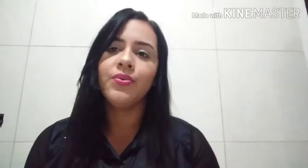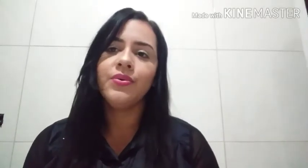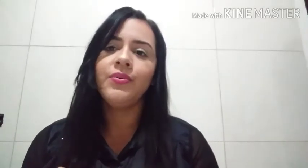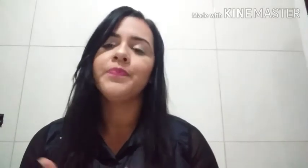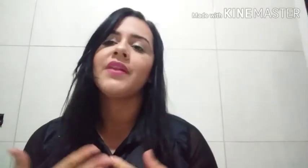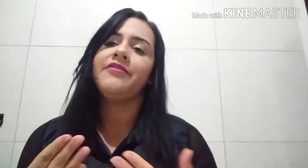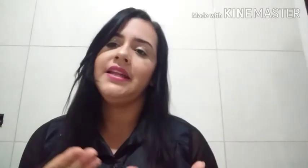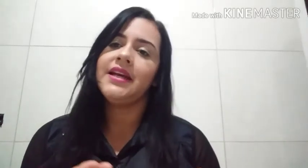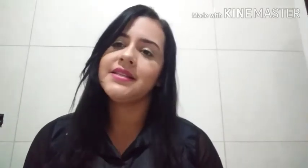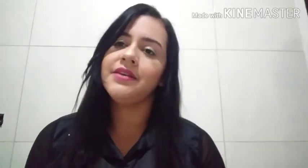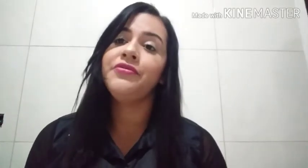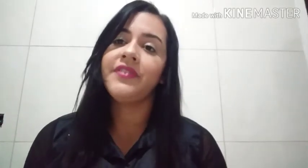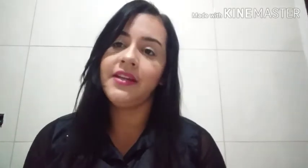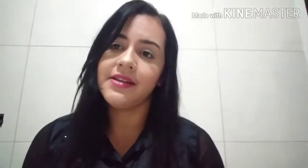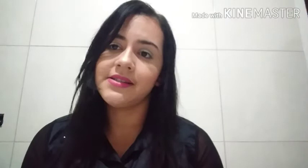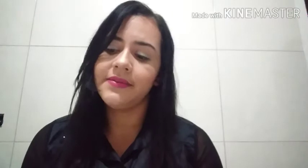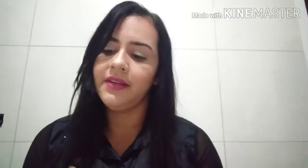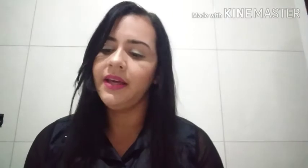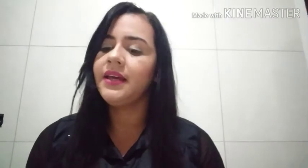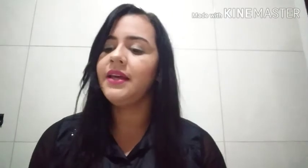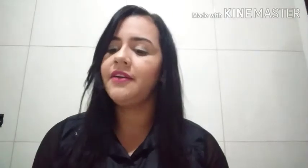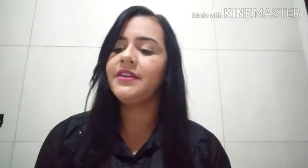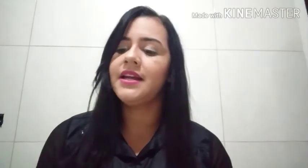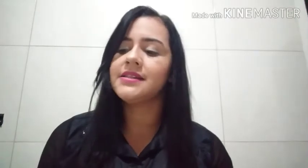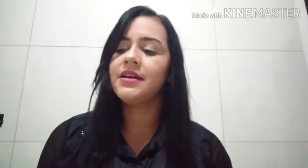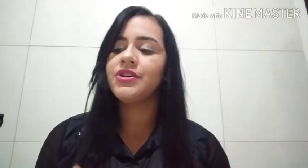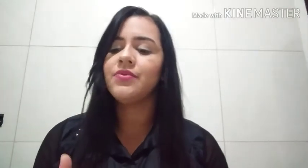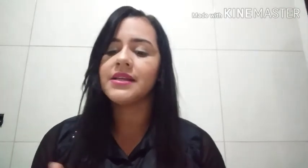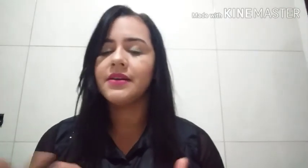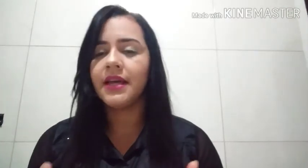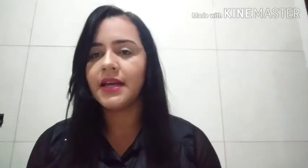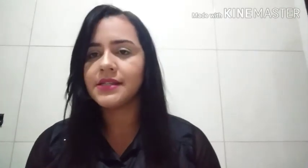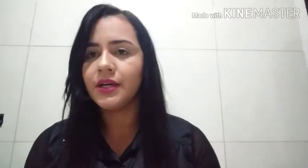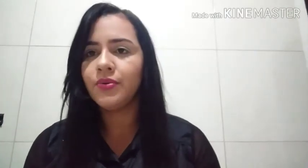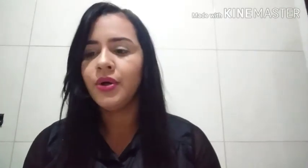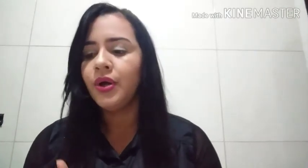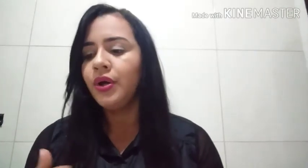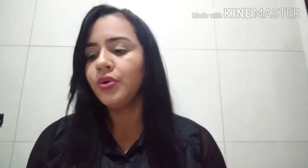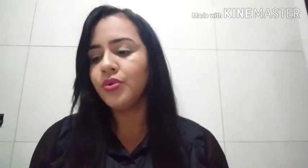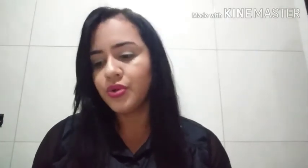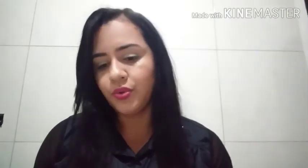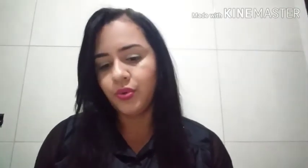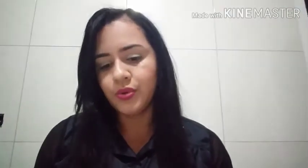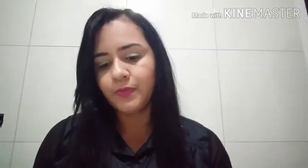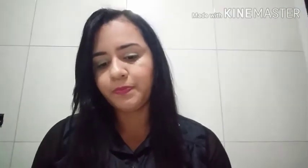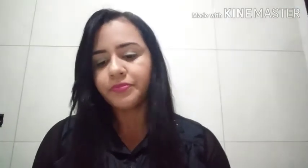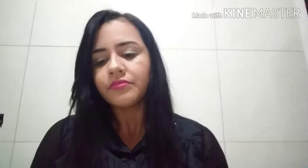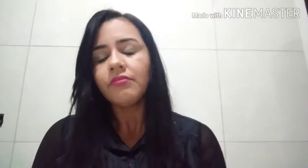segundo a Federação Fênix, né? Que é a Federação de Educação e Integração dos Surdos.